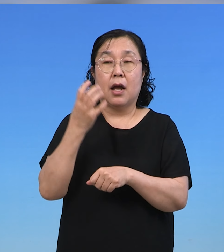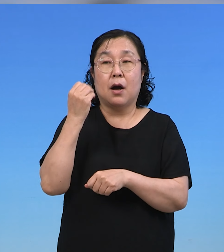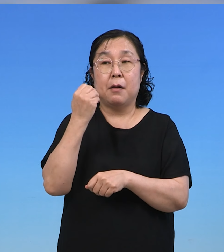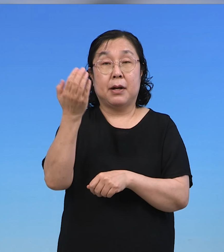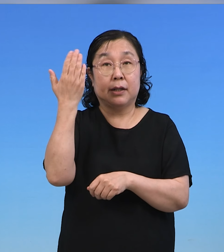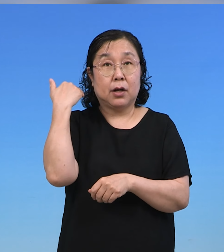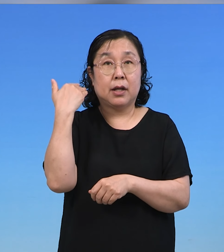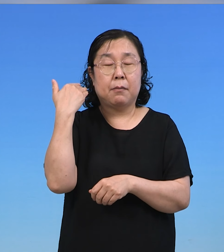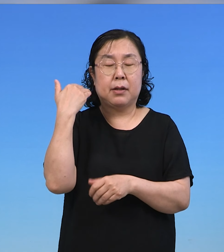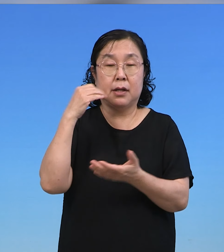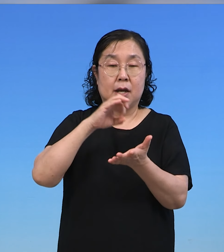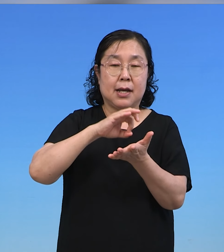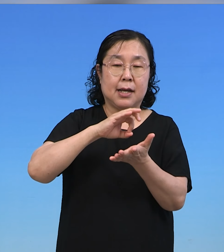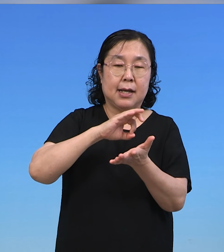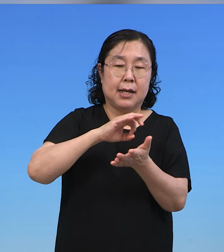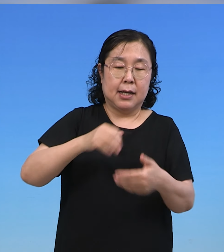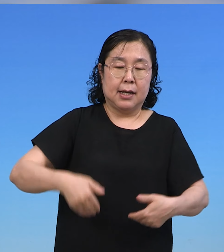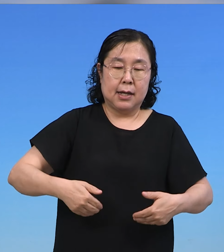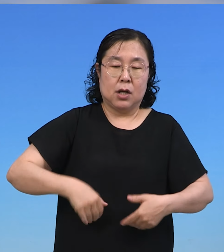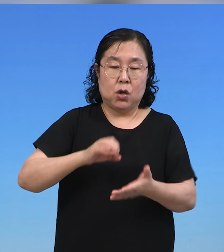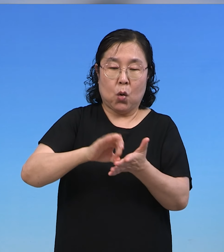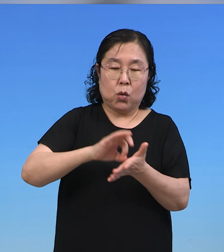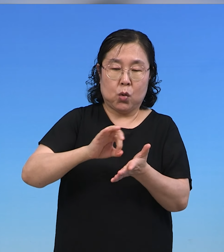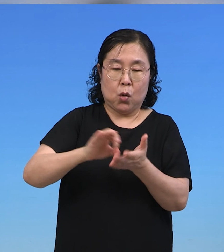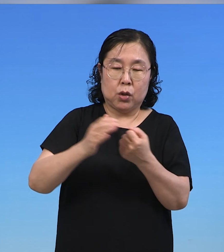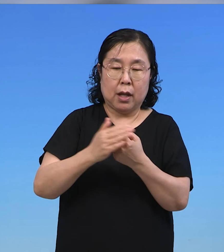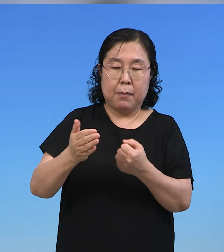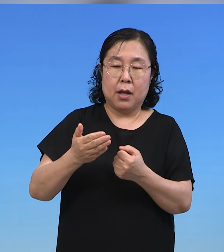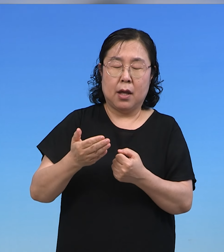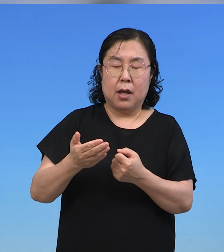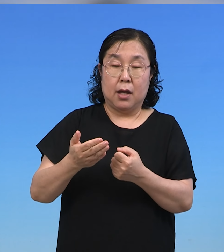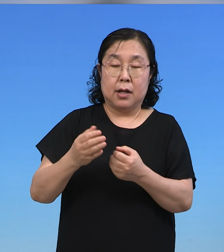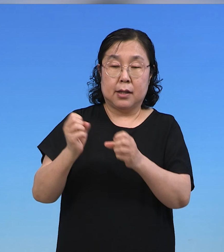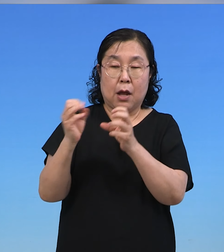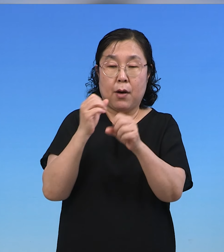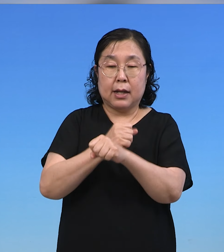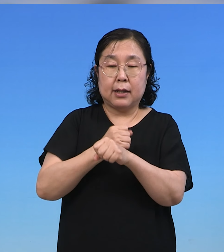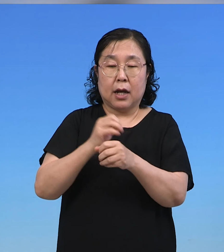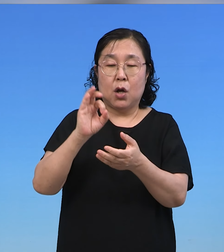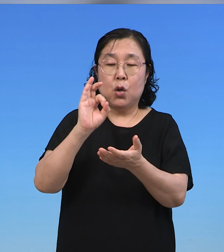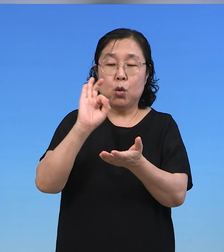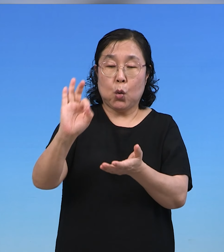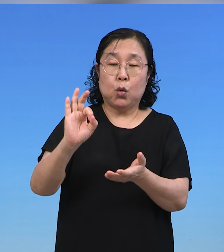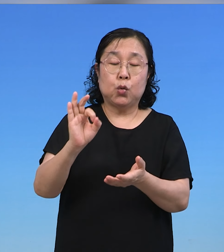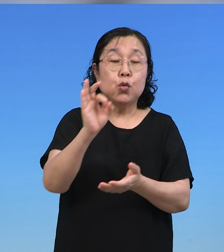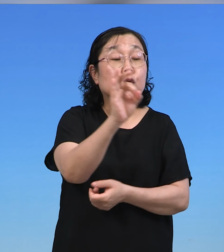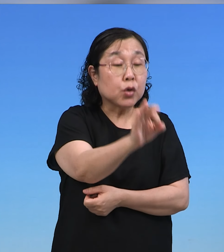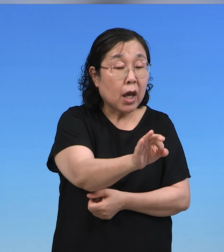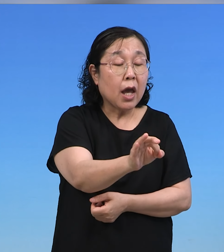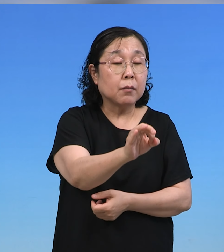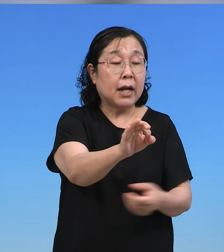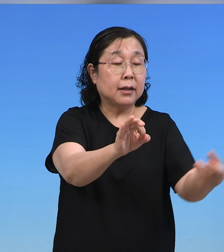얼마 전에도 이제 용돈을 어떻게 대화를 하다가 그럼 내가 줄게. 그럼 너 나한테 뭐 줄